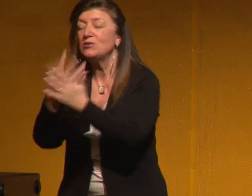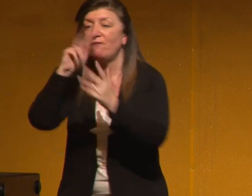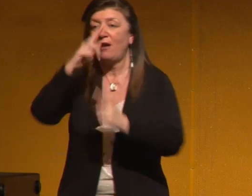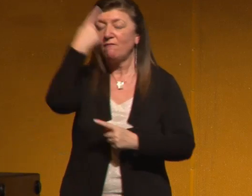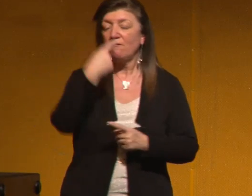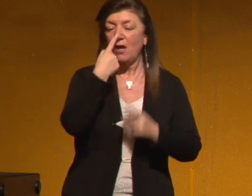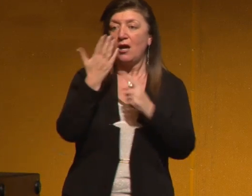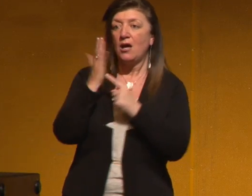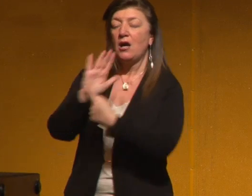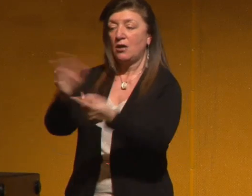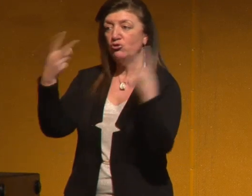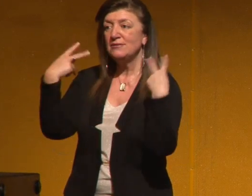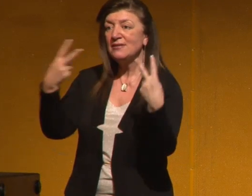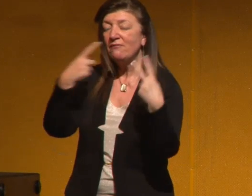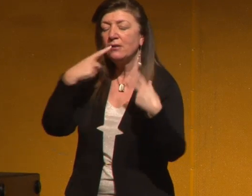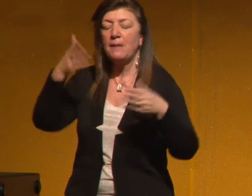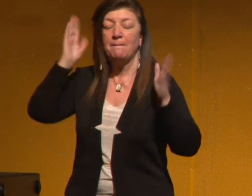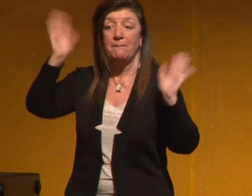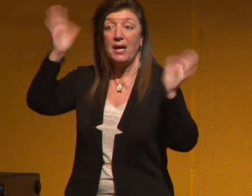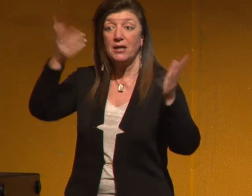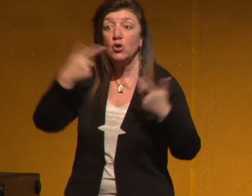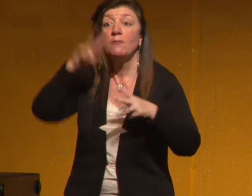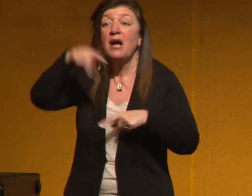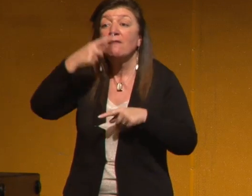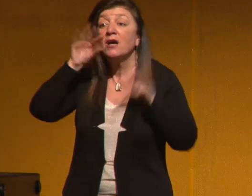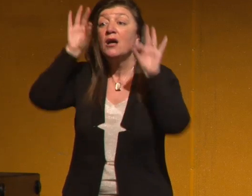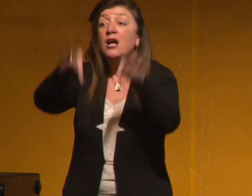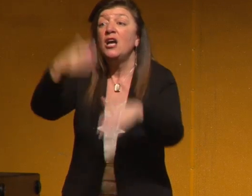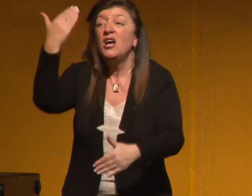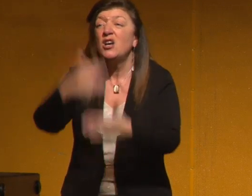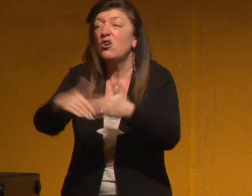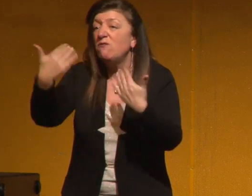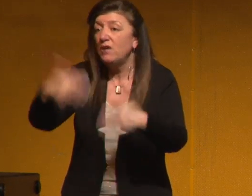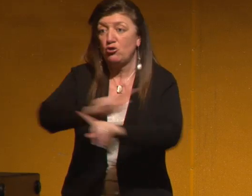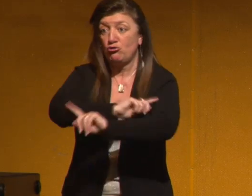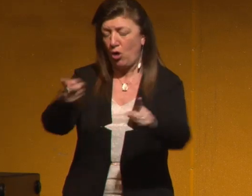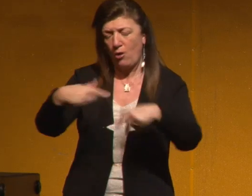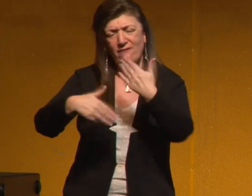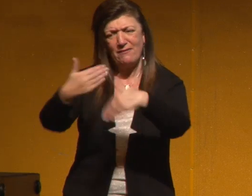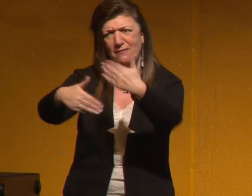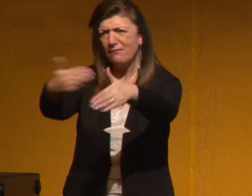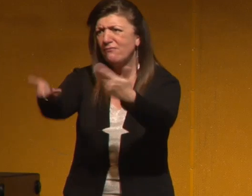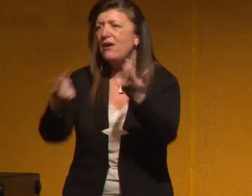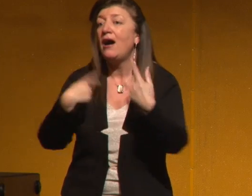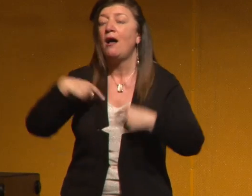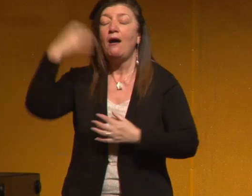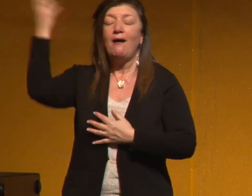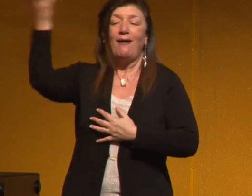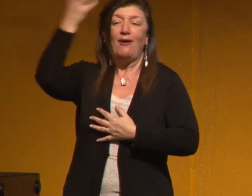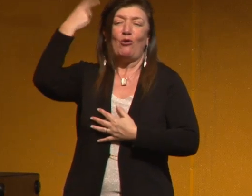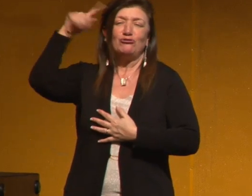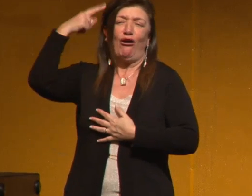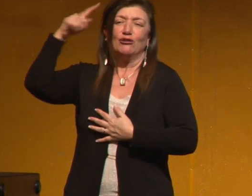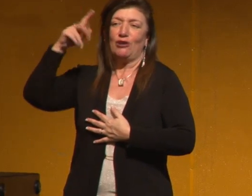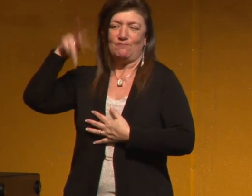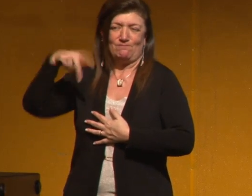nell'immediato più pericolosa ma che non si esaurisce qui quando ci si illude di sapere perché si possono accumulare